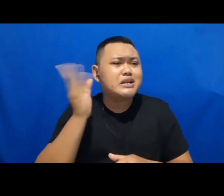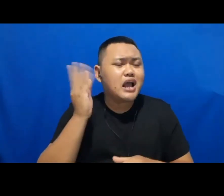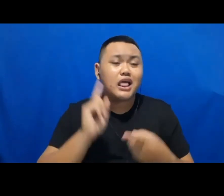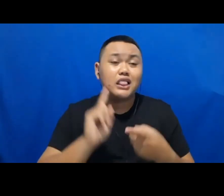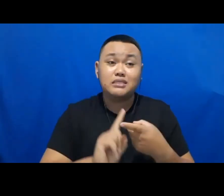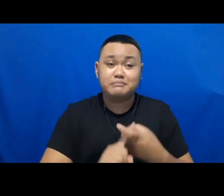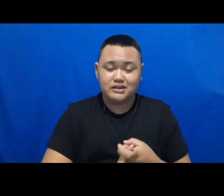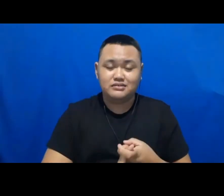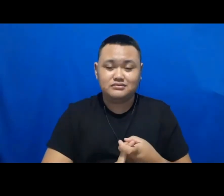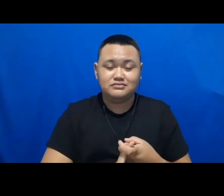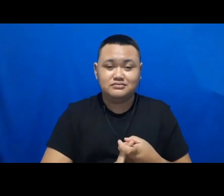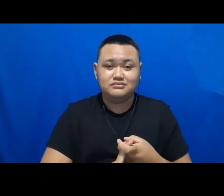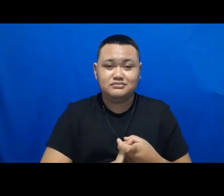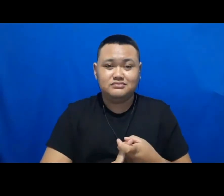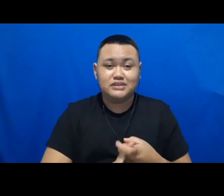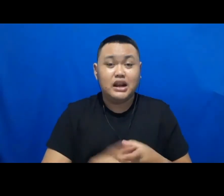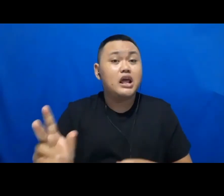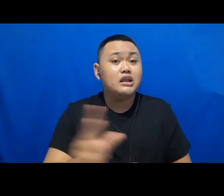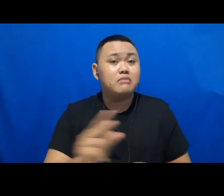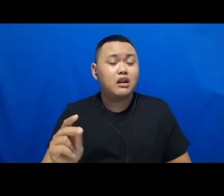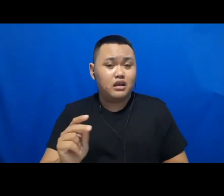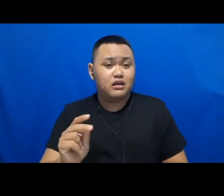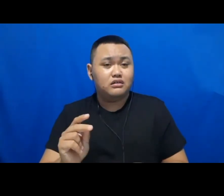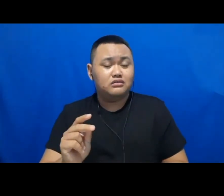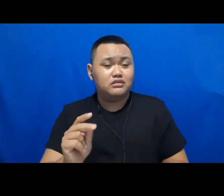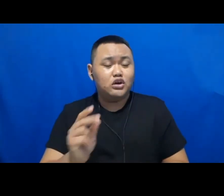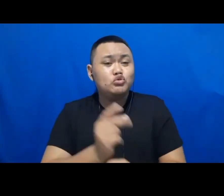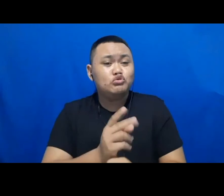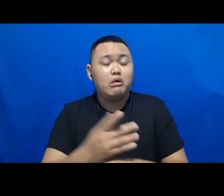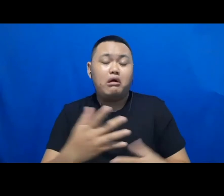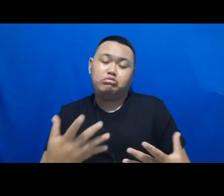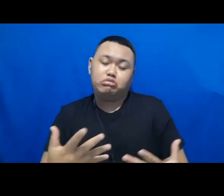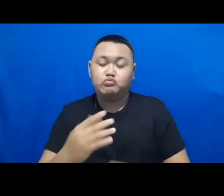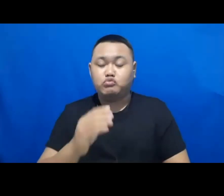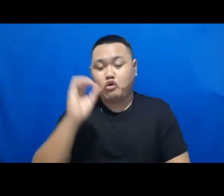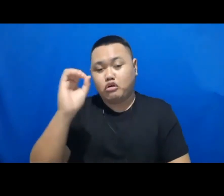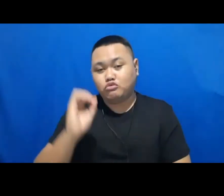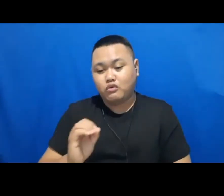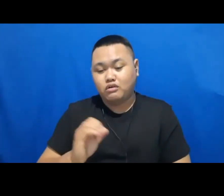ini isu yang atau tema yang kadang-kadang